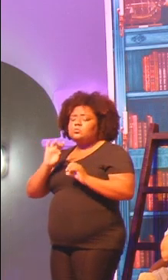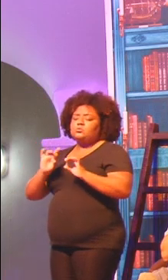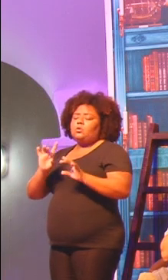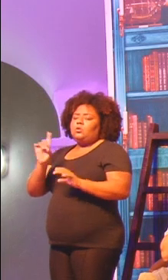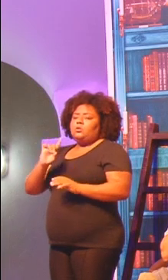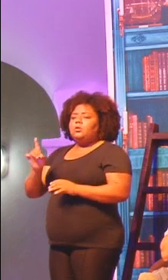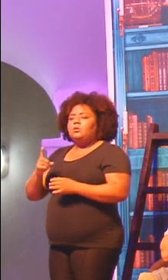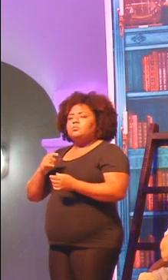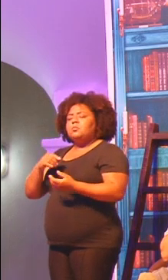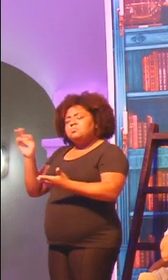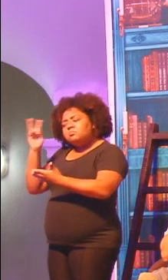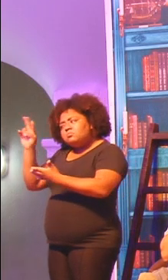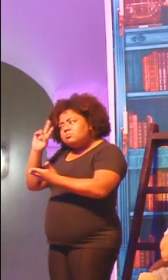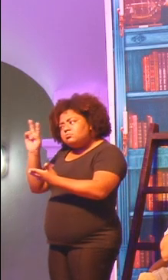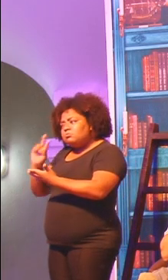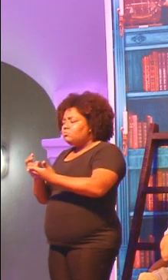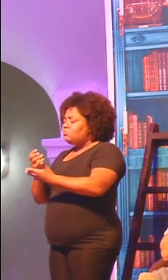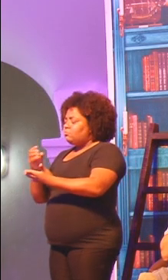histórias contadas,